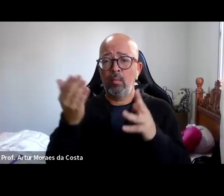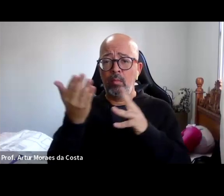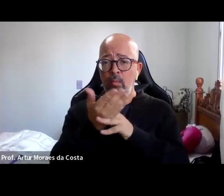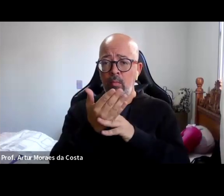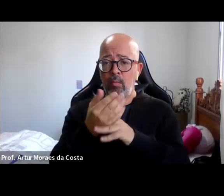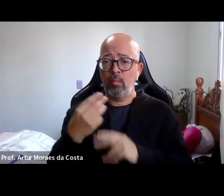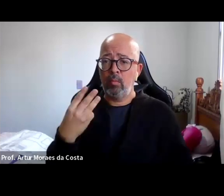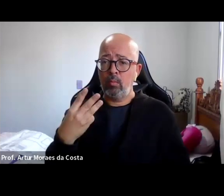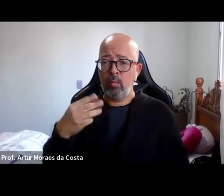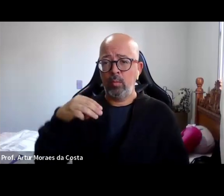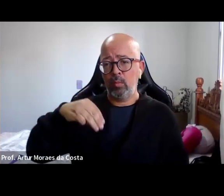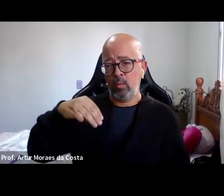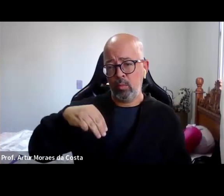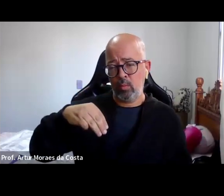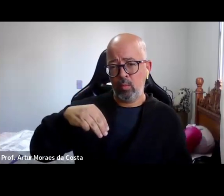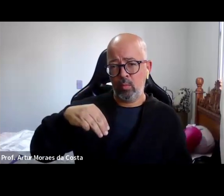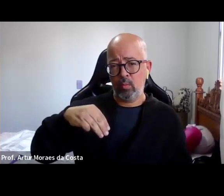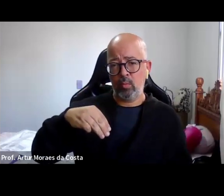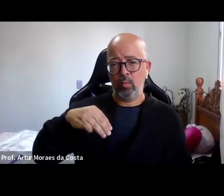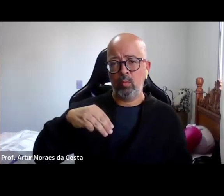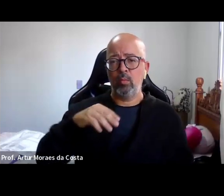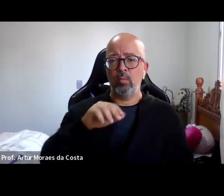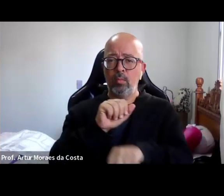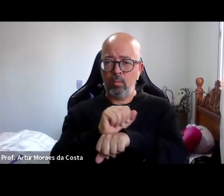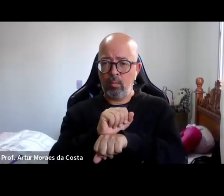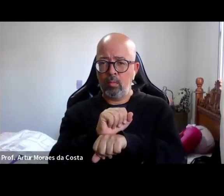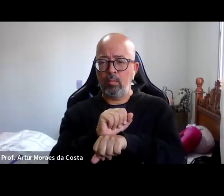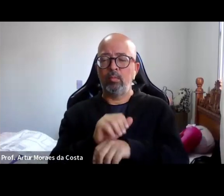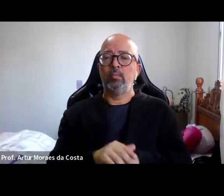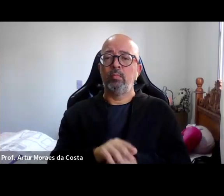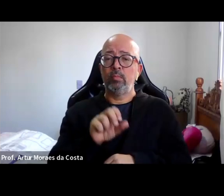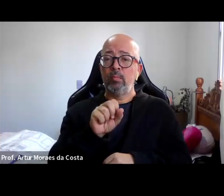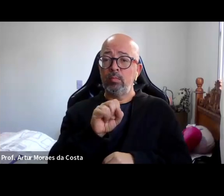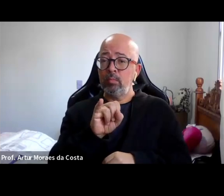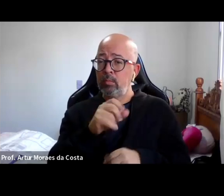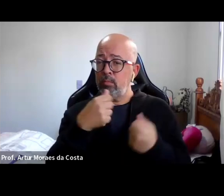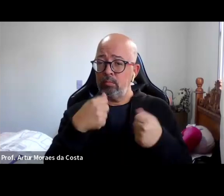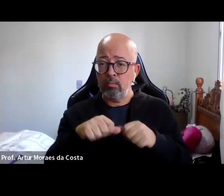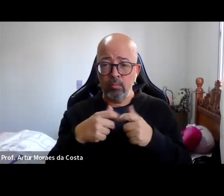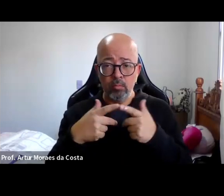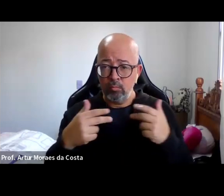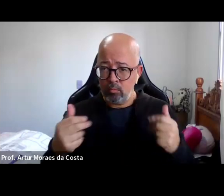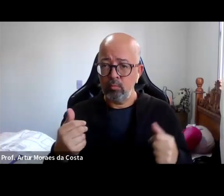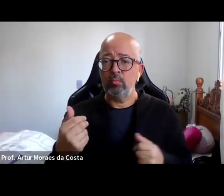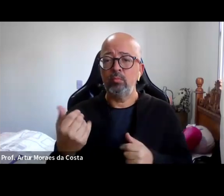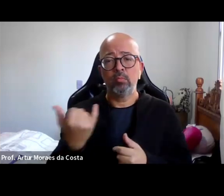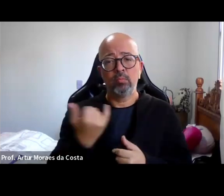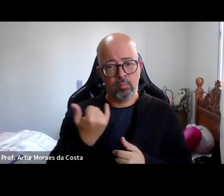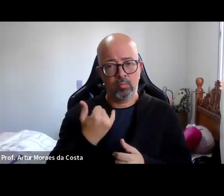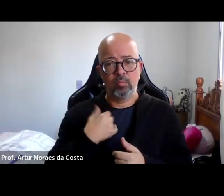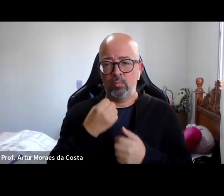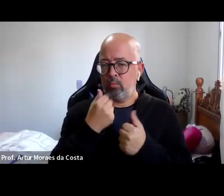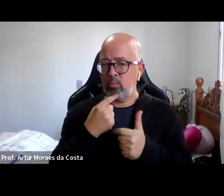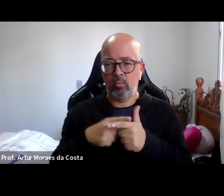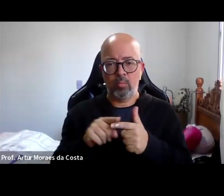pausa no para tranquilidad de todos yo no voy a usar imágenes en esta